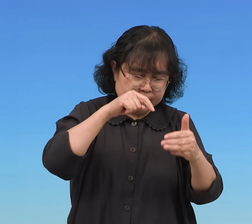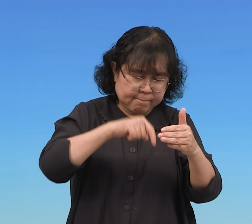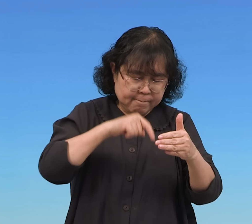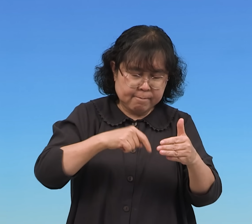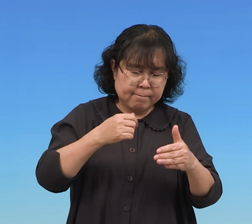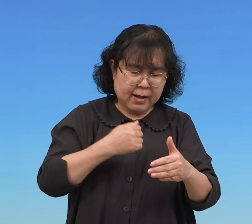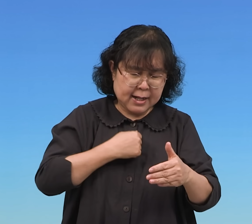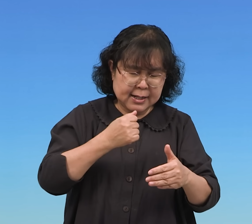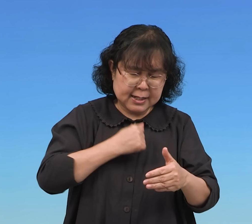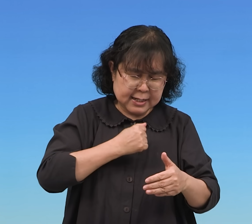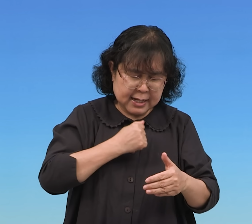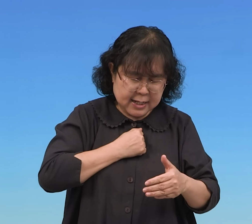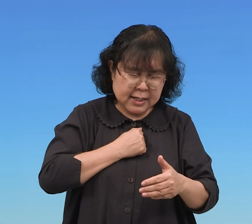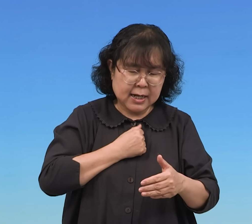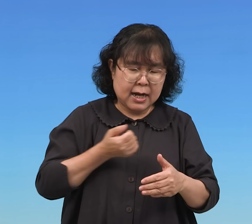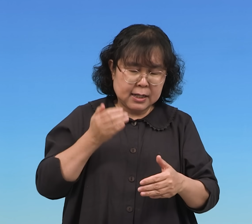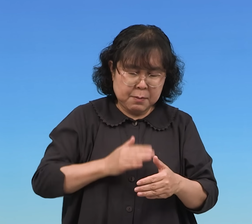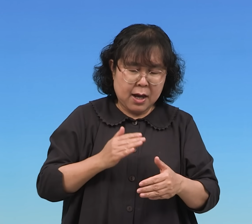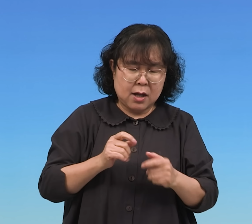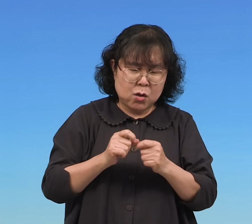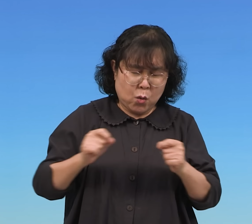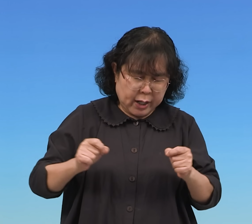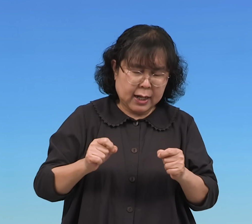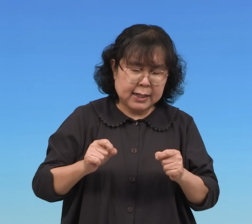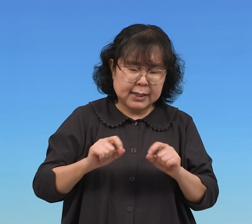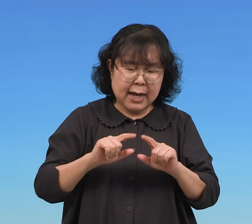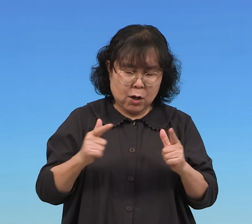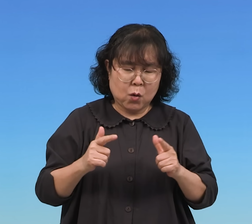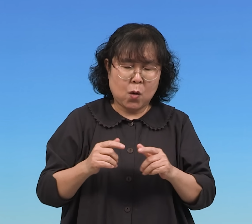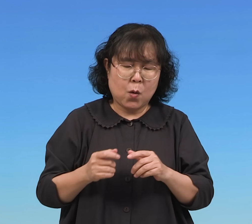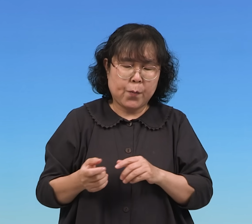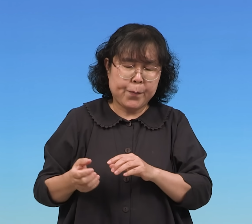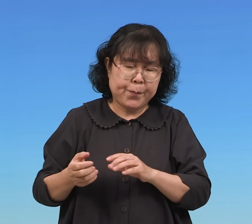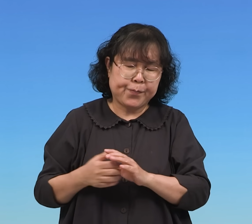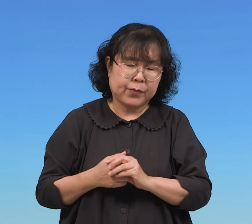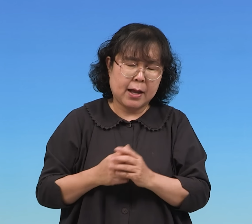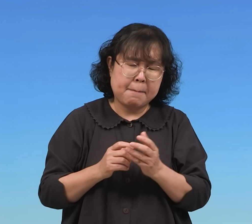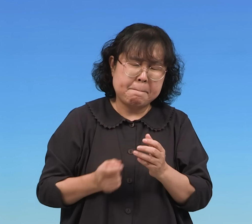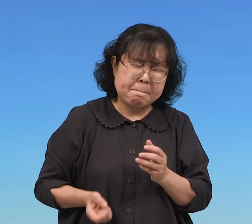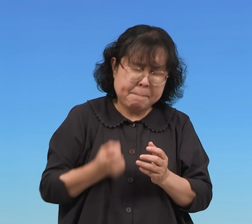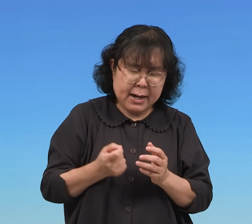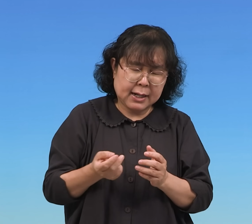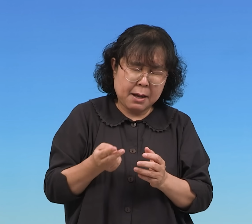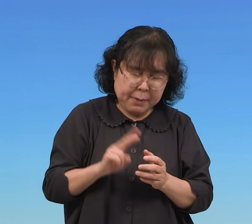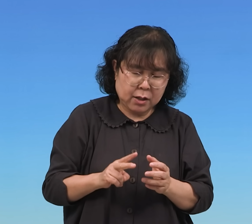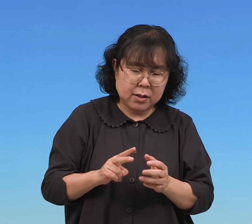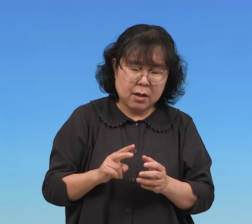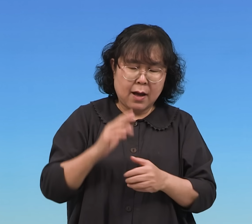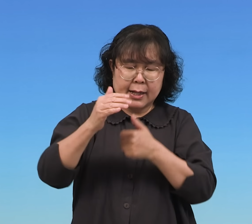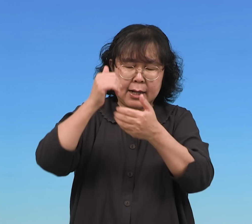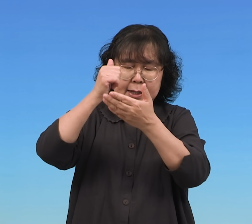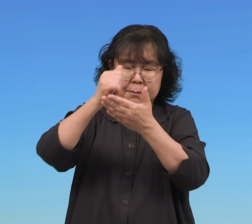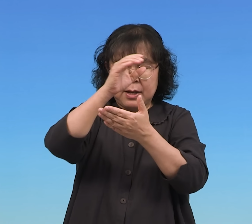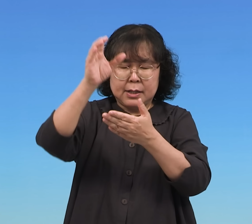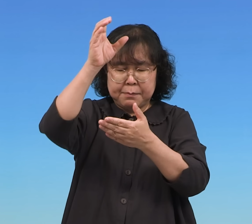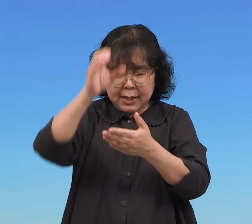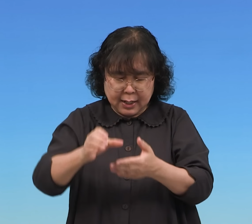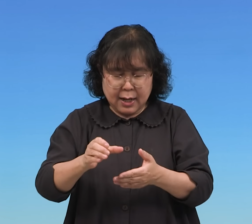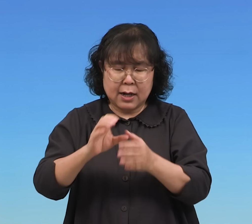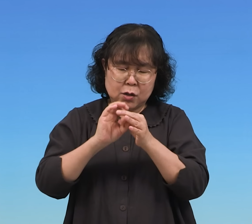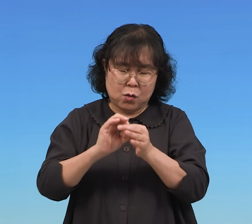그렇게 탄식하지만 오래 가지 아니하고 그 탄식이 바로 연이어서 우리 주 예수 그리스도 그분의 십자가로